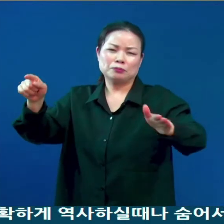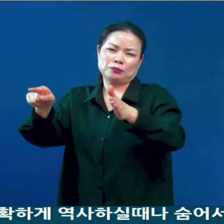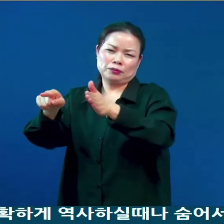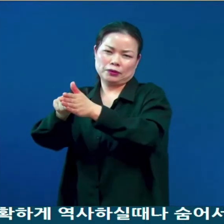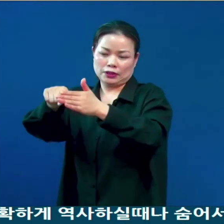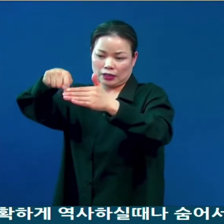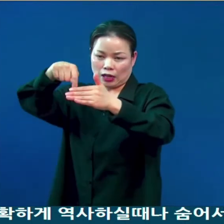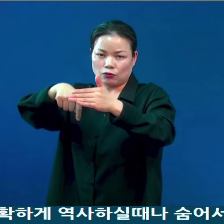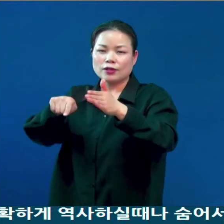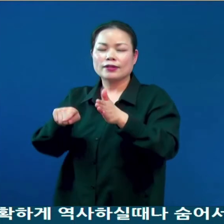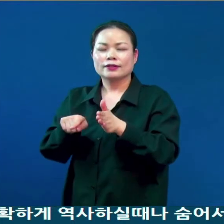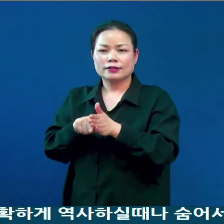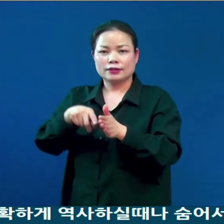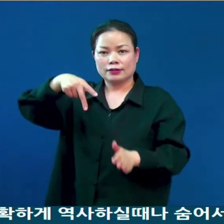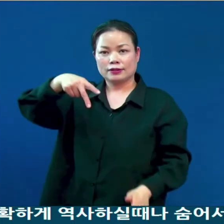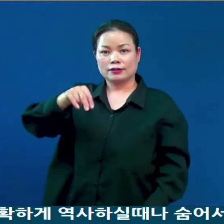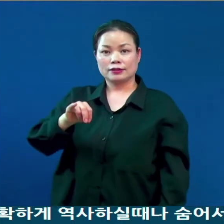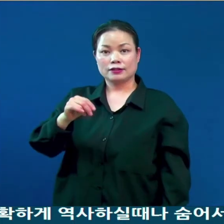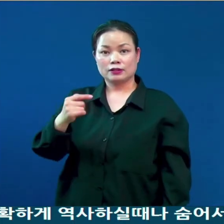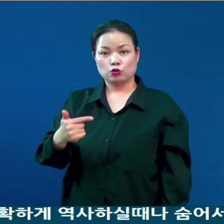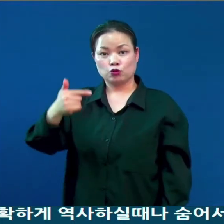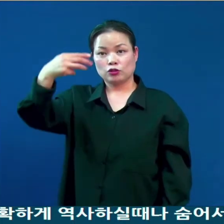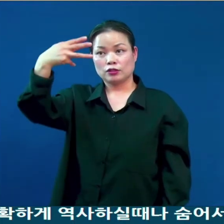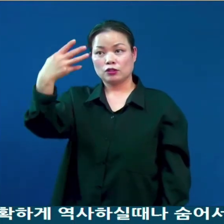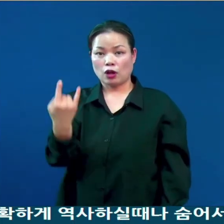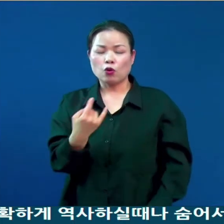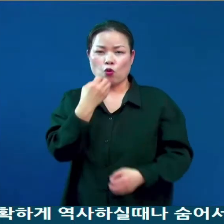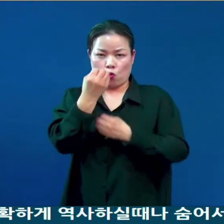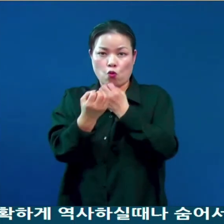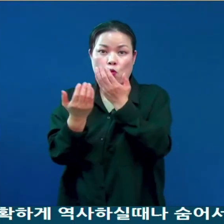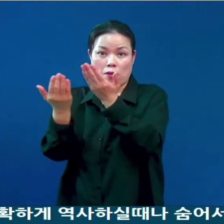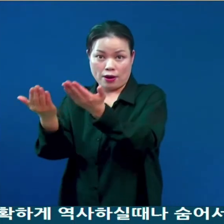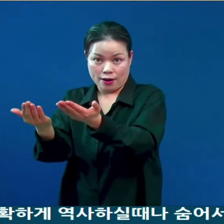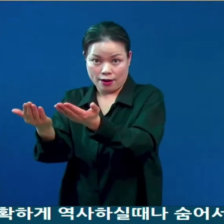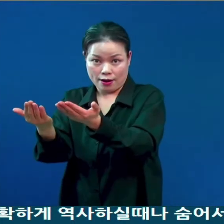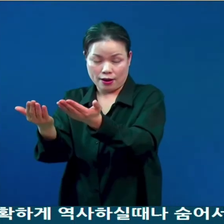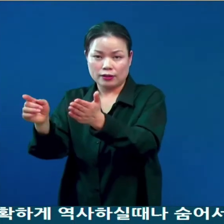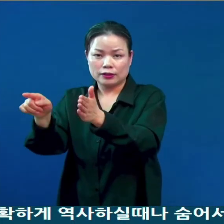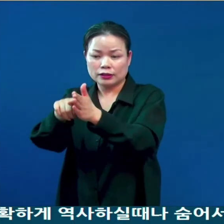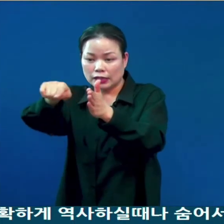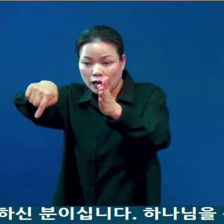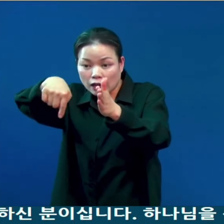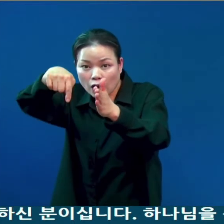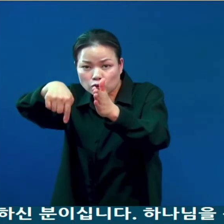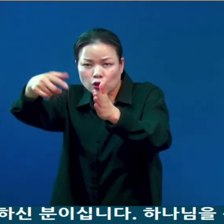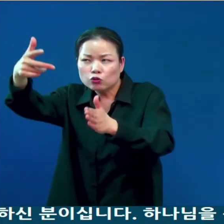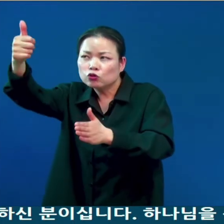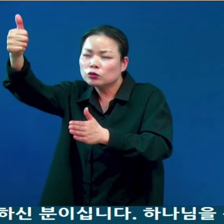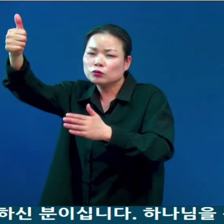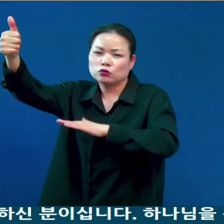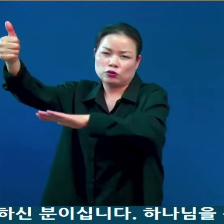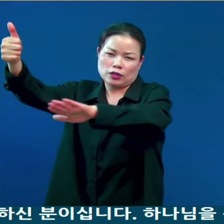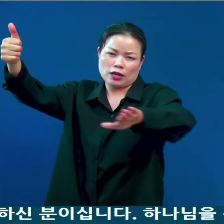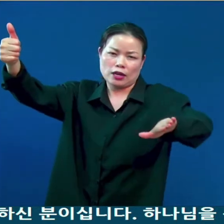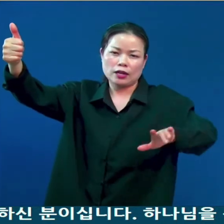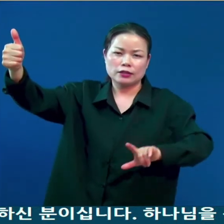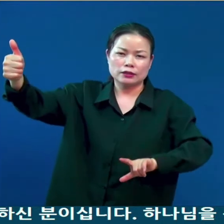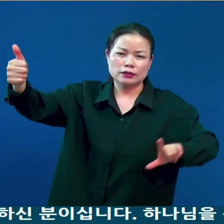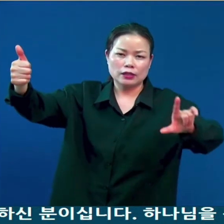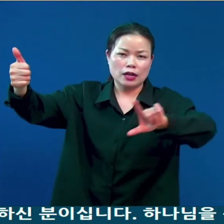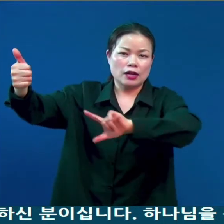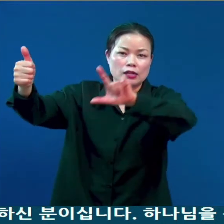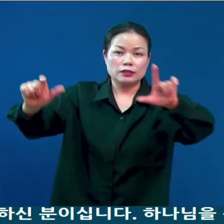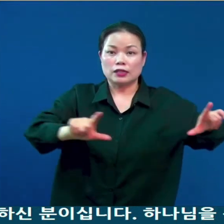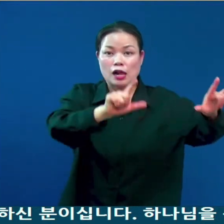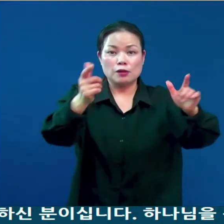믿음 가운데 신뢰함으로 고백해야 된다는 것이죠. 그리고 그 신뢰 가운데 이제는 그 주님 앞에 우리의 삶을 맡겨드리는